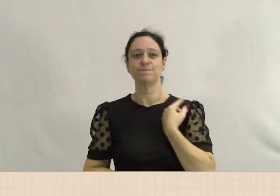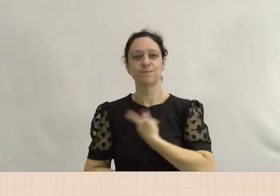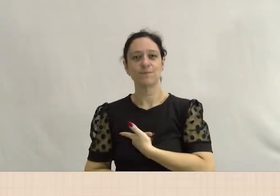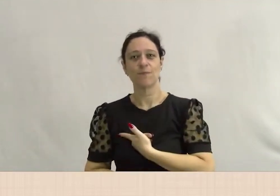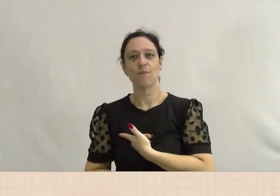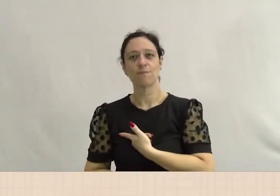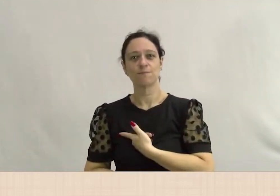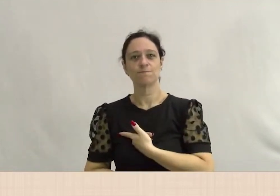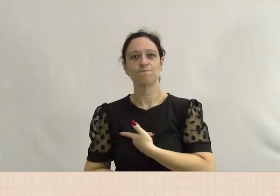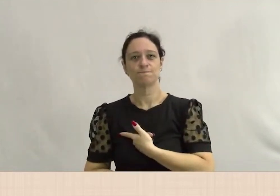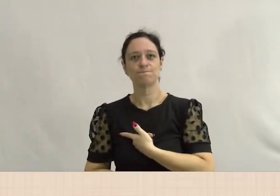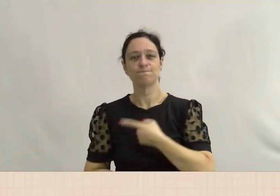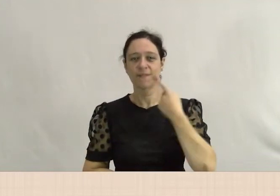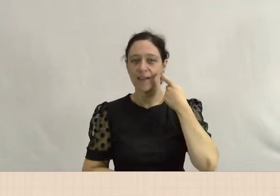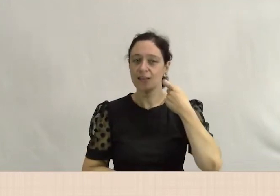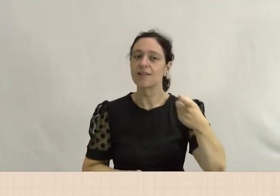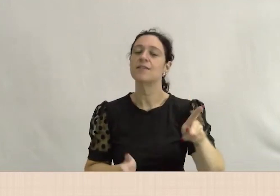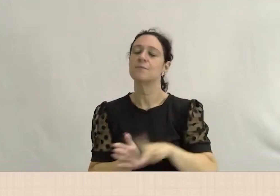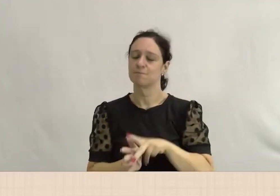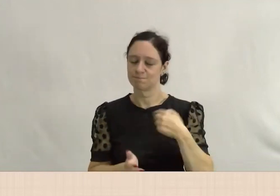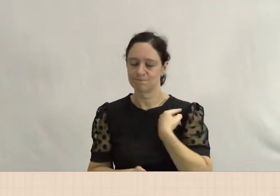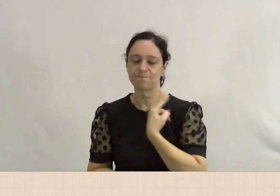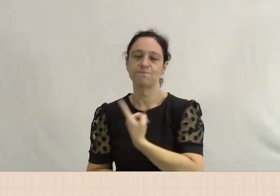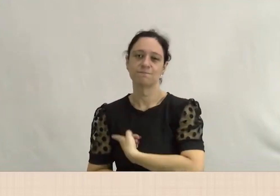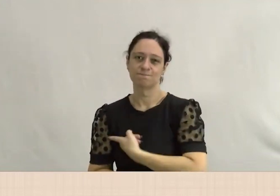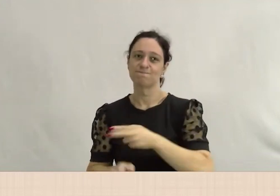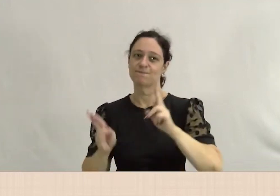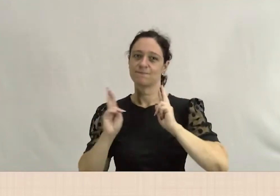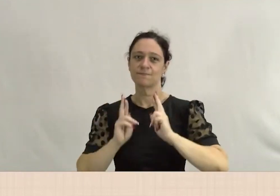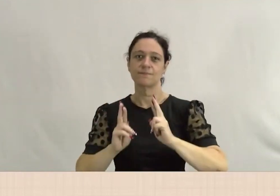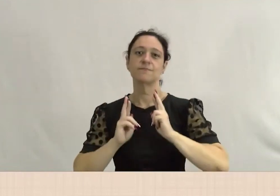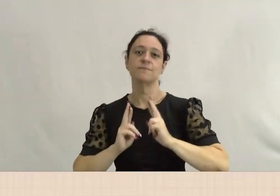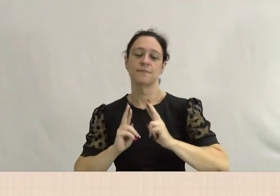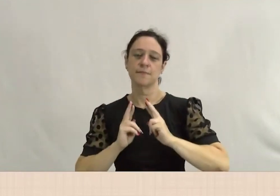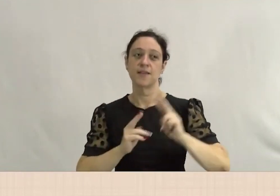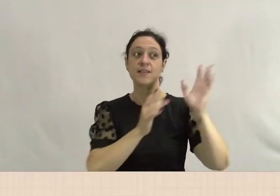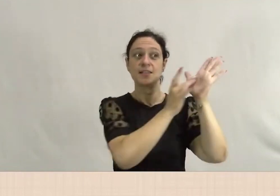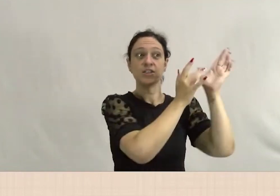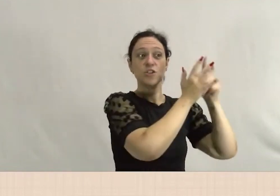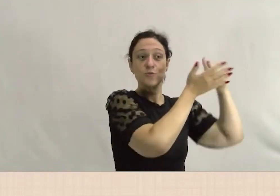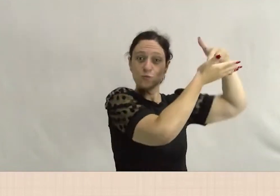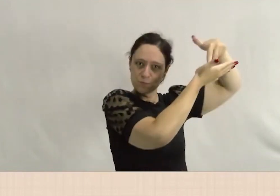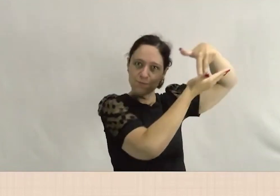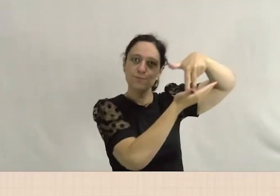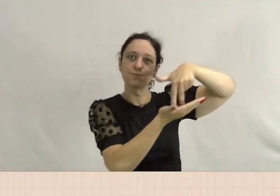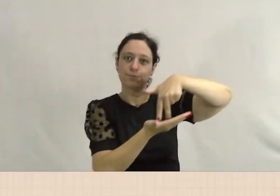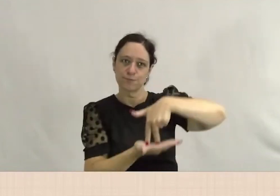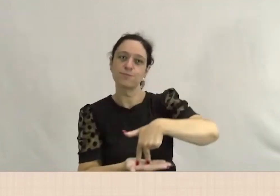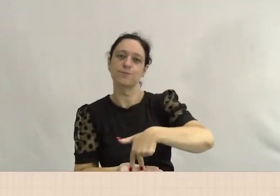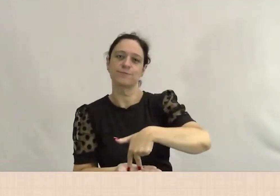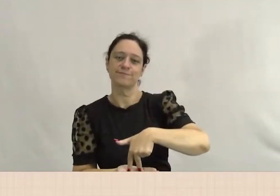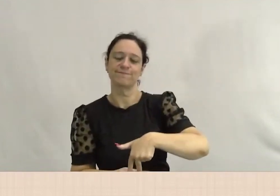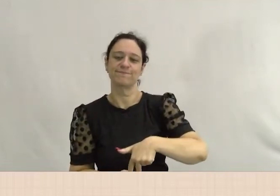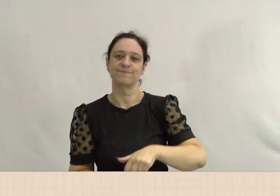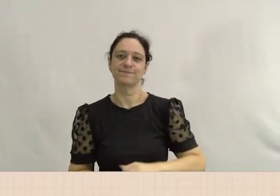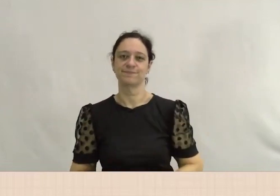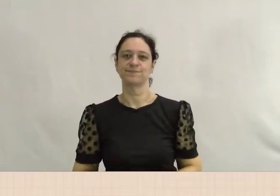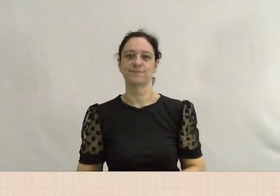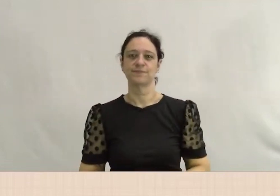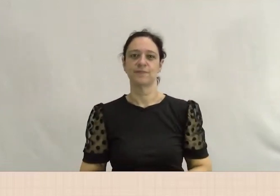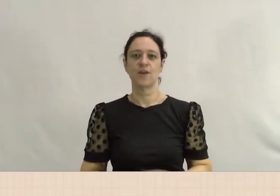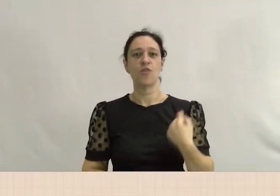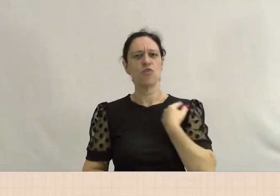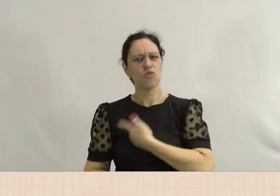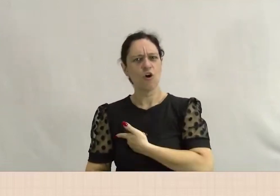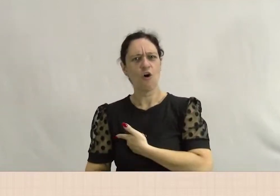esse interesse, nós temos essa esperança de sermos a geração que vai trazer o Senhor de volta.